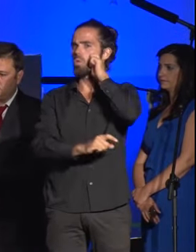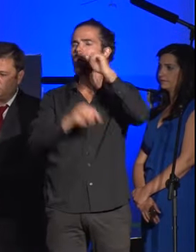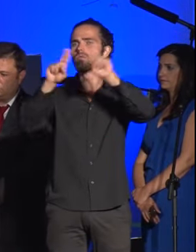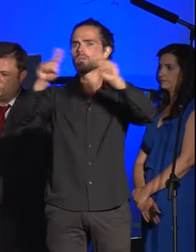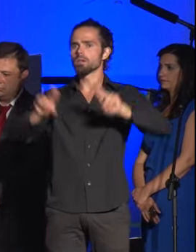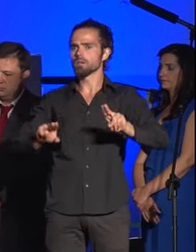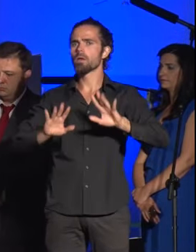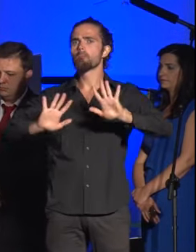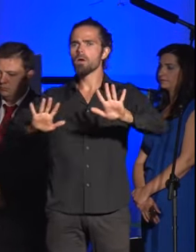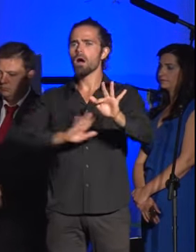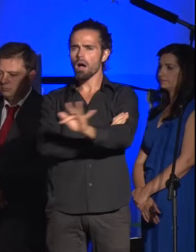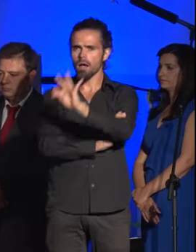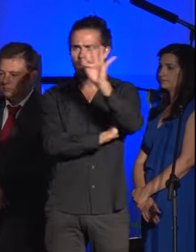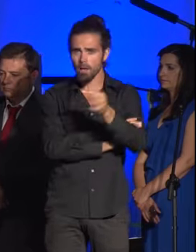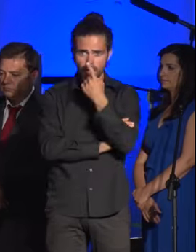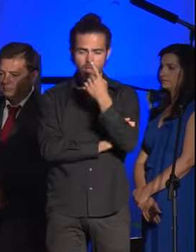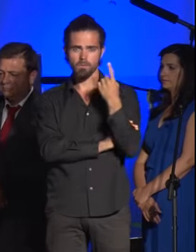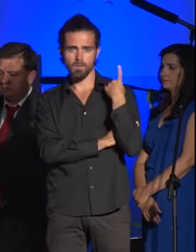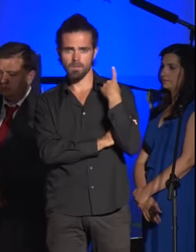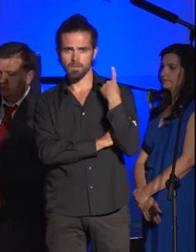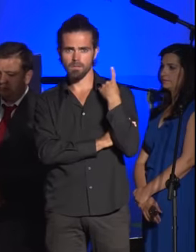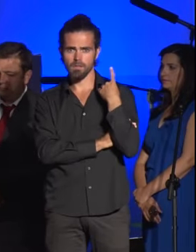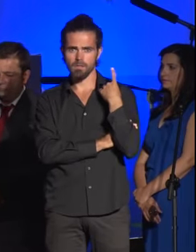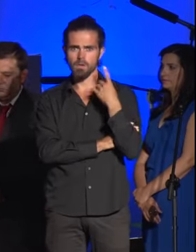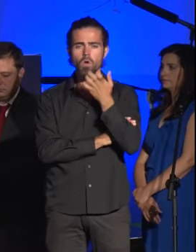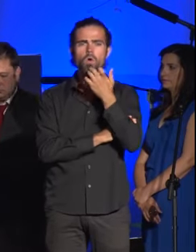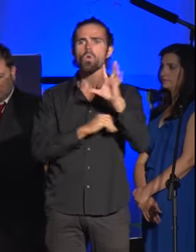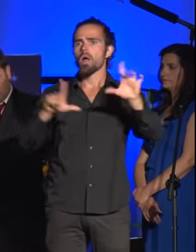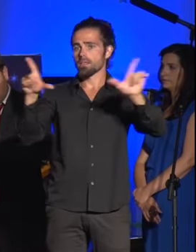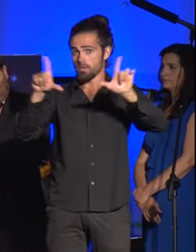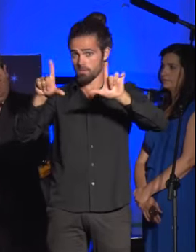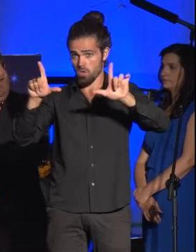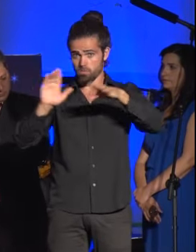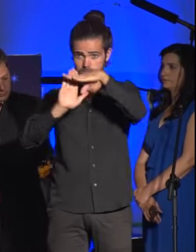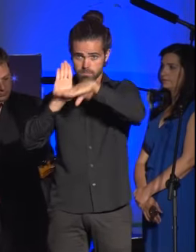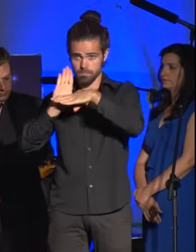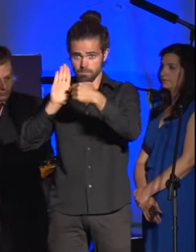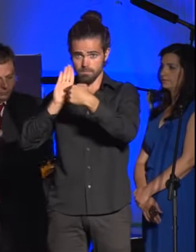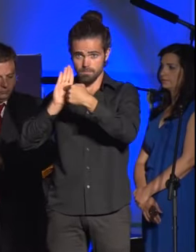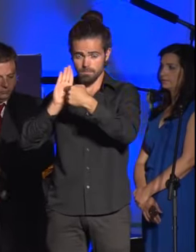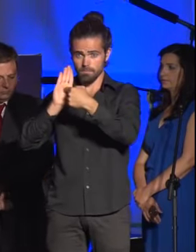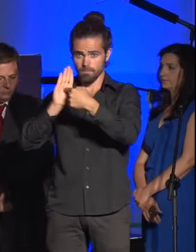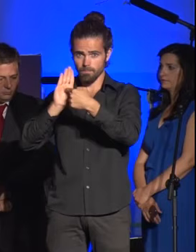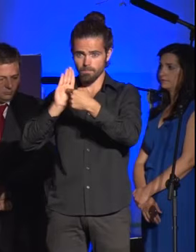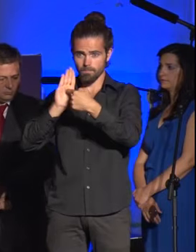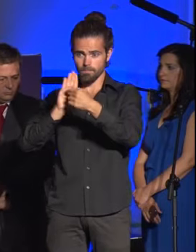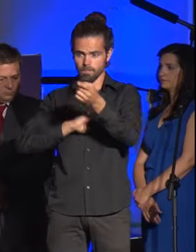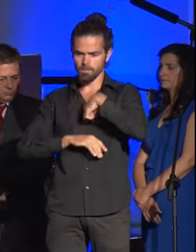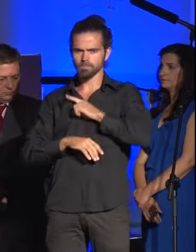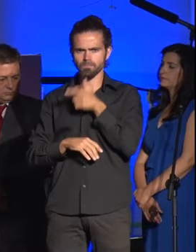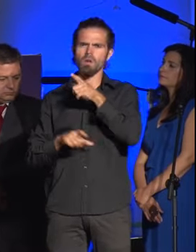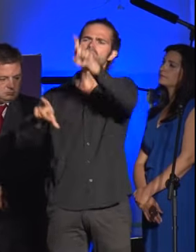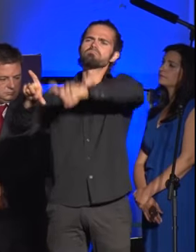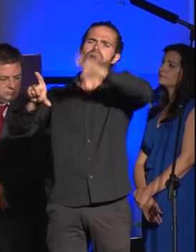internacional, pero es que además no solamente eso. Es que el año pasado hubo un medio de comunicación que dijo: vamos a hacer una